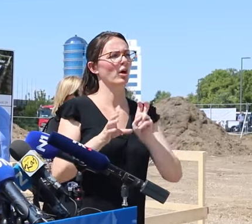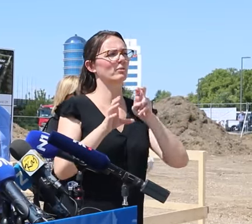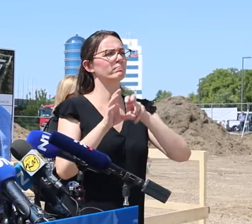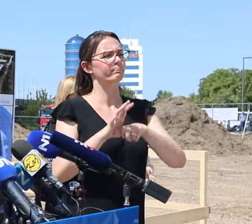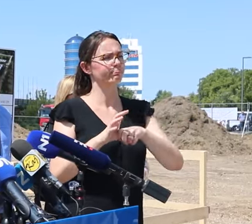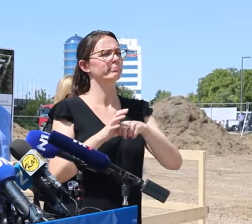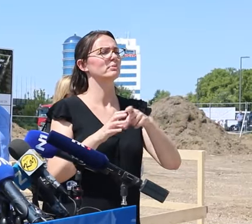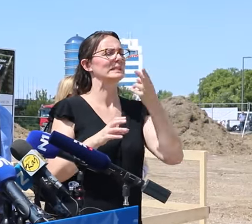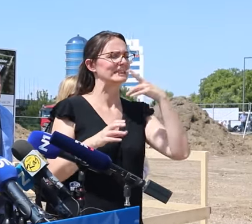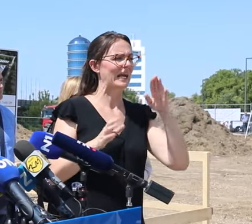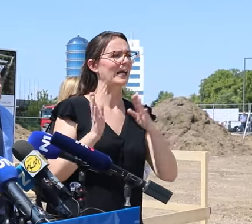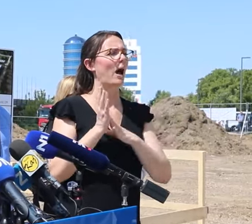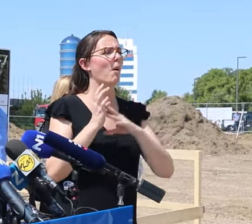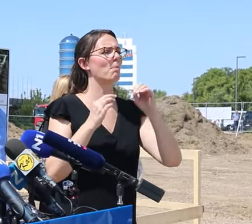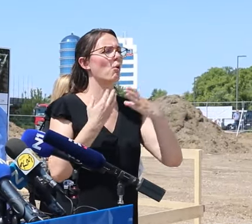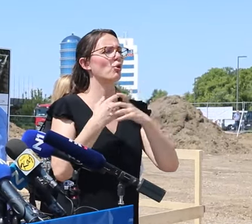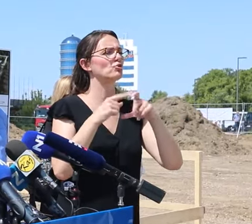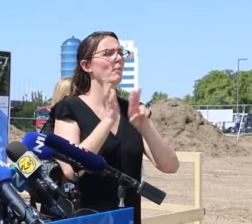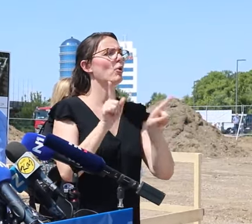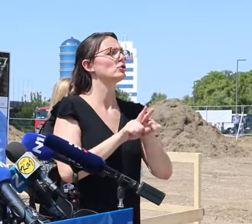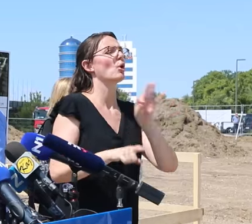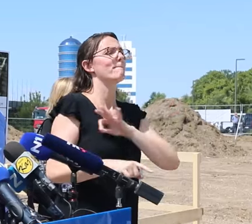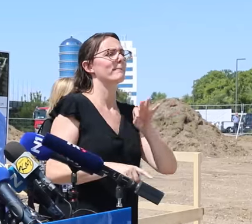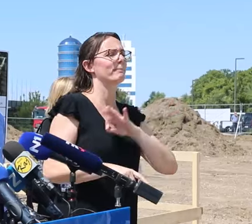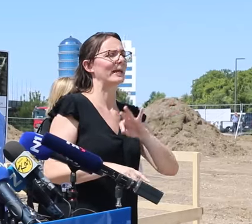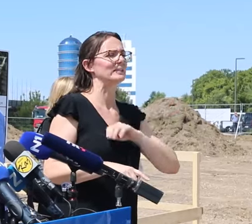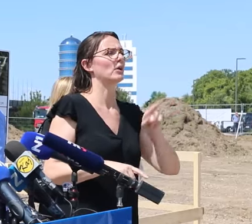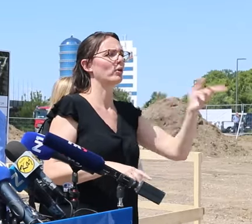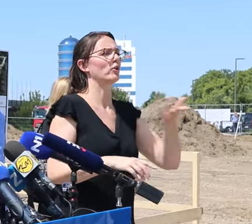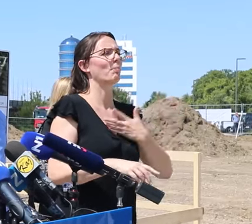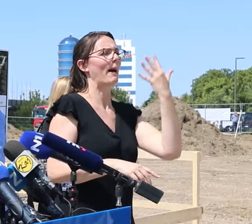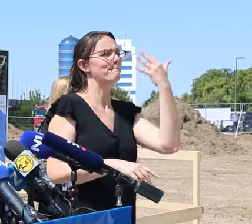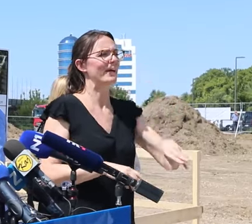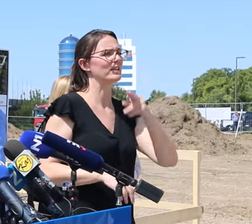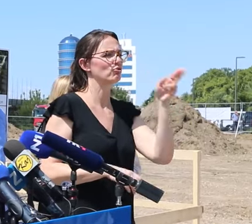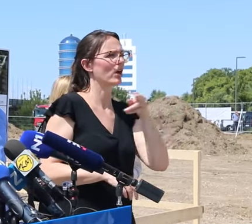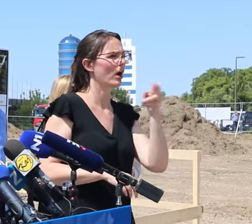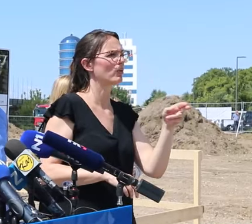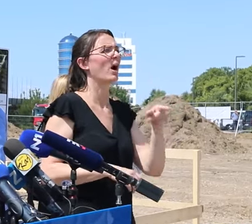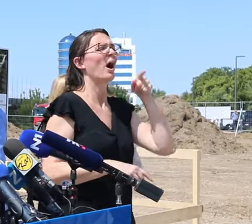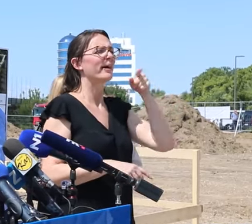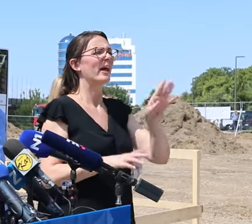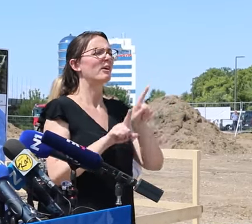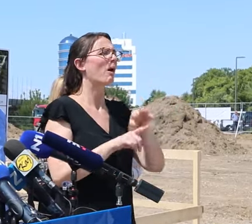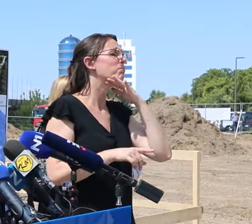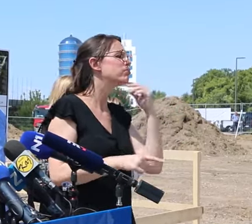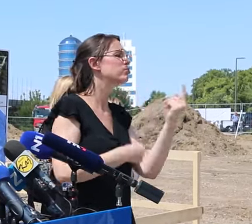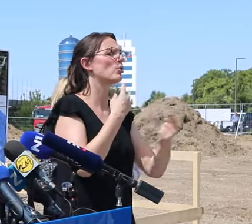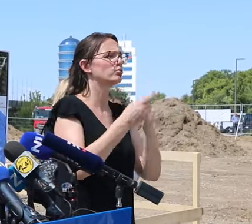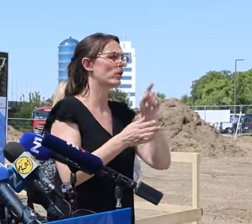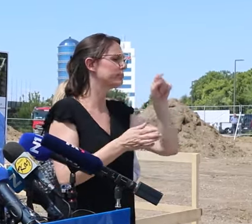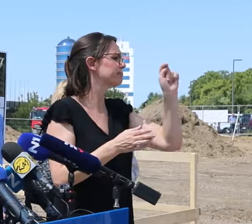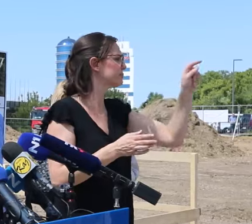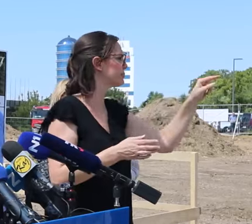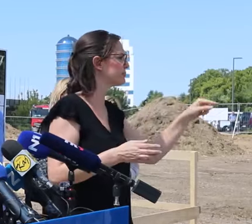vijećnica u nekoj gradskoj četvrti i predsjednica neke udruge je dobila, ne znam, 5000 eura za nešto. I onda takvih slučajeva ima na stupe.